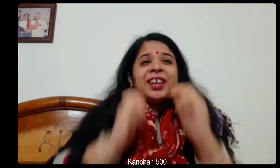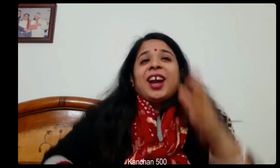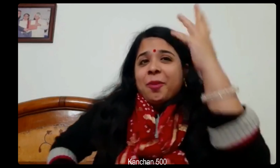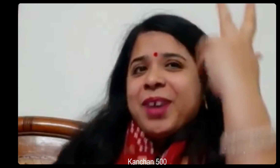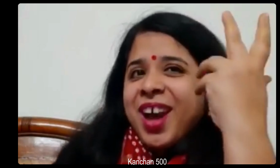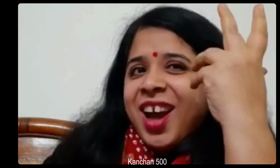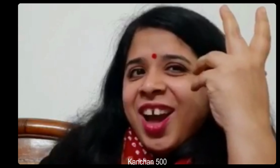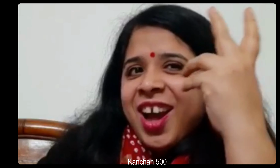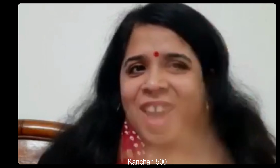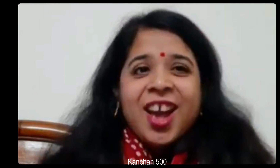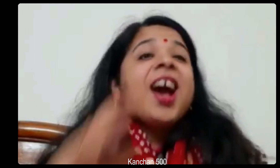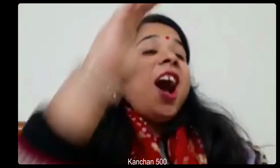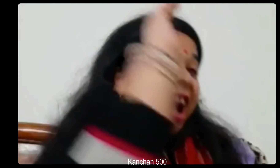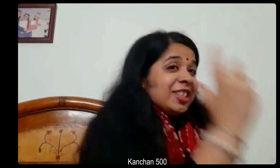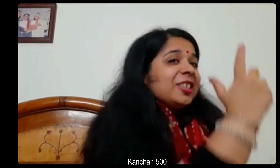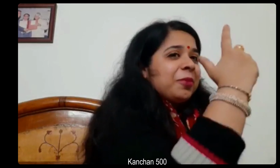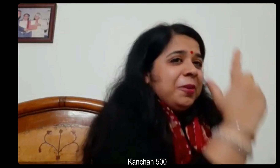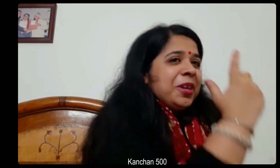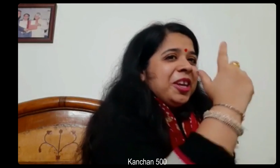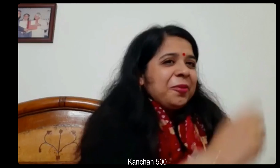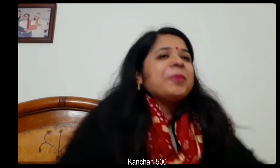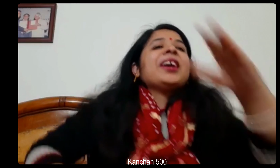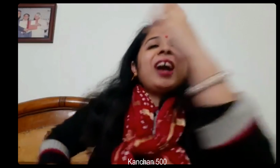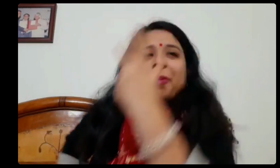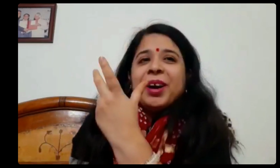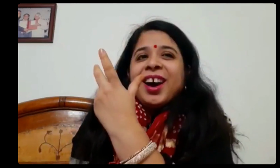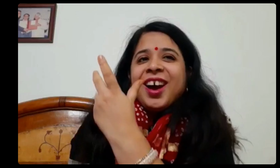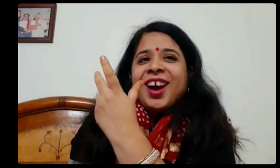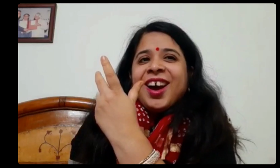बानी, काबा आईजीबीवी में काबा।